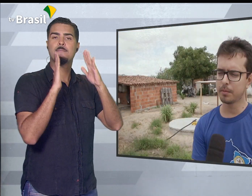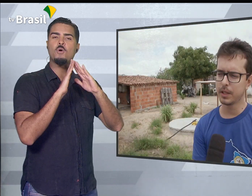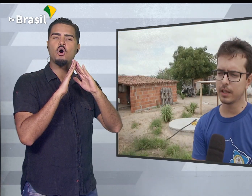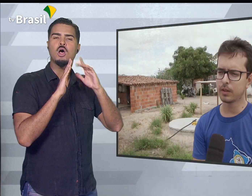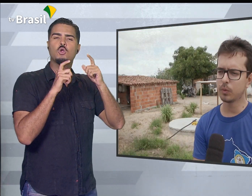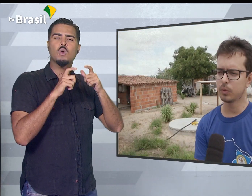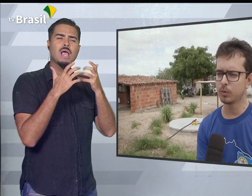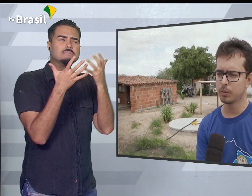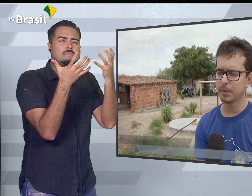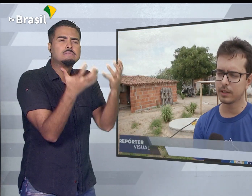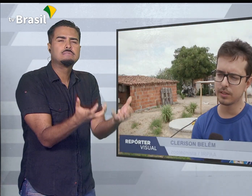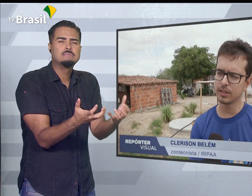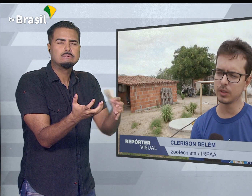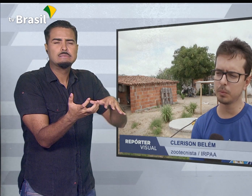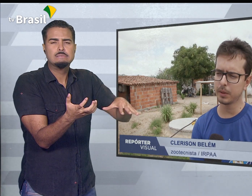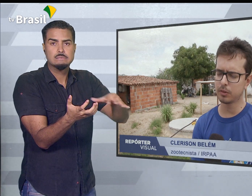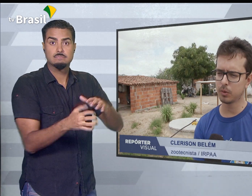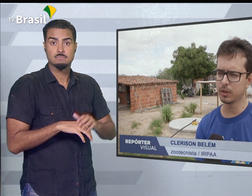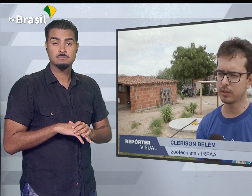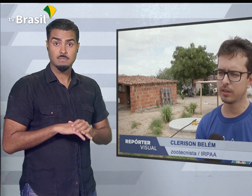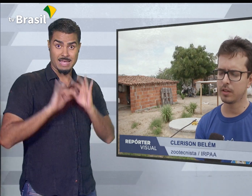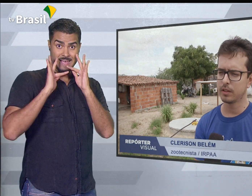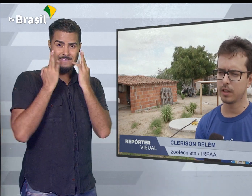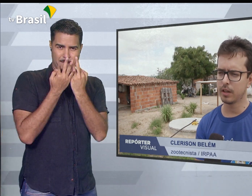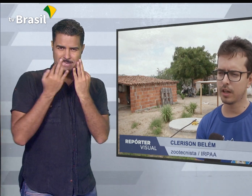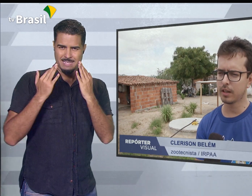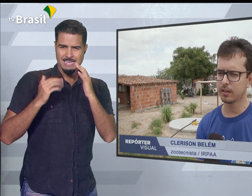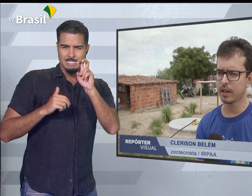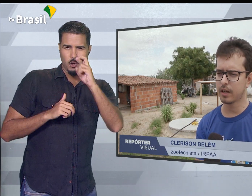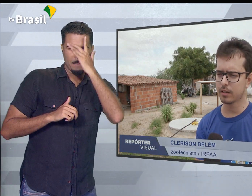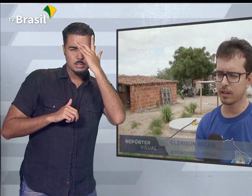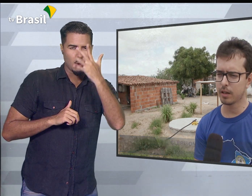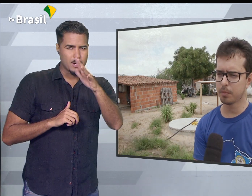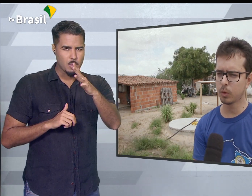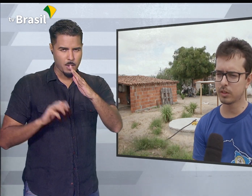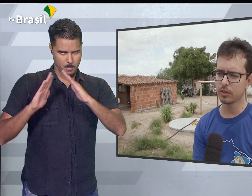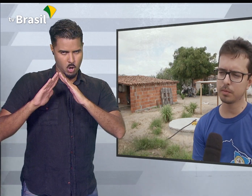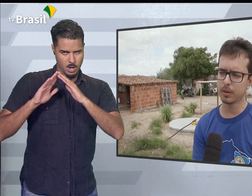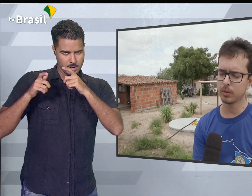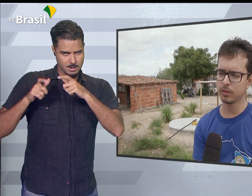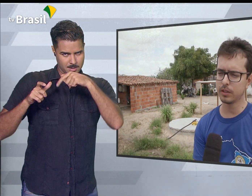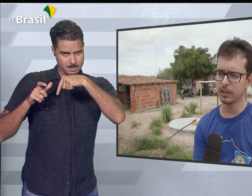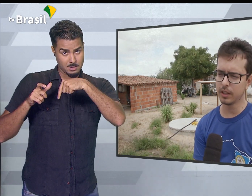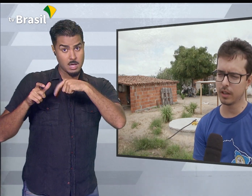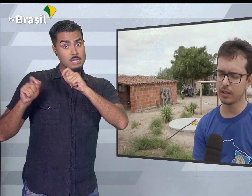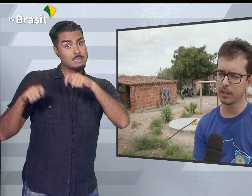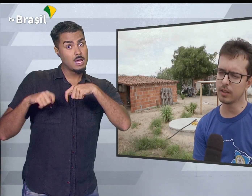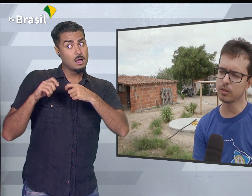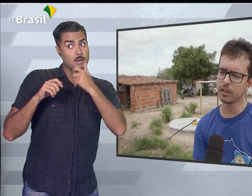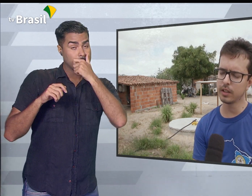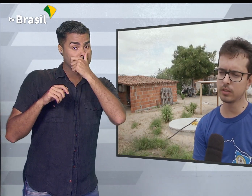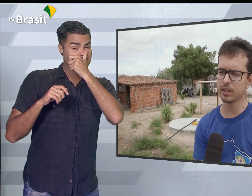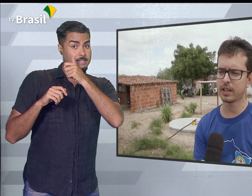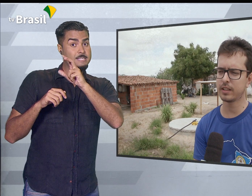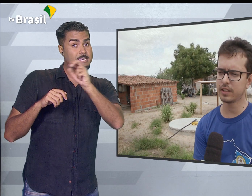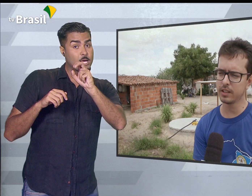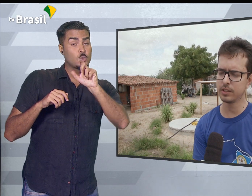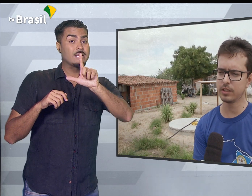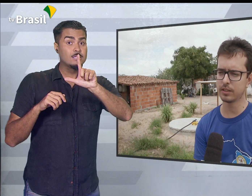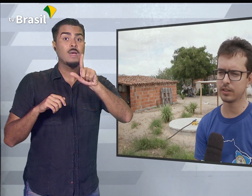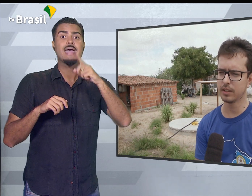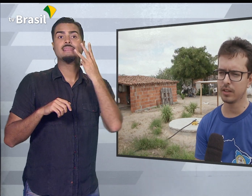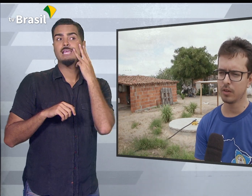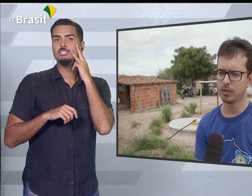Uma família com em média 5 pessoas tem a condição de produzir 500 litros a cada